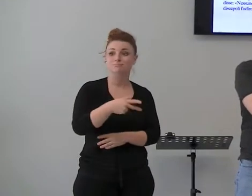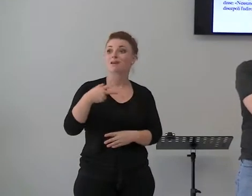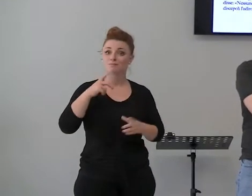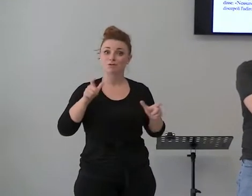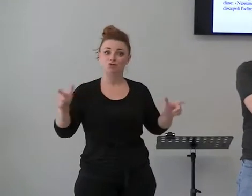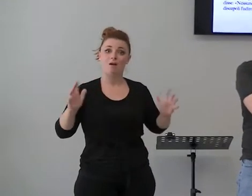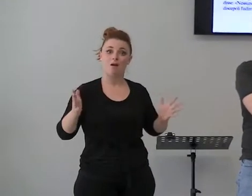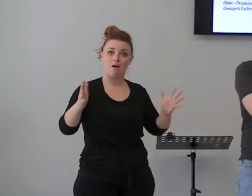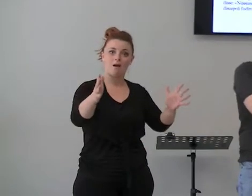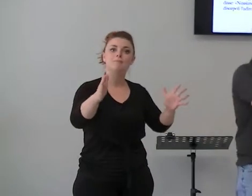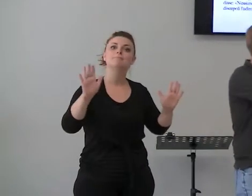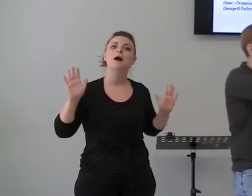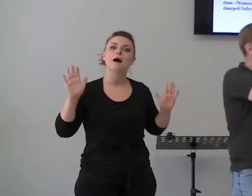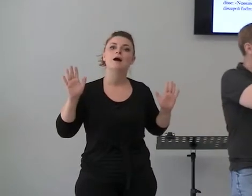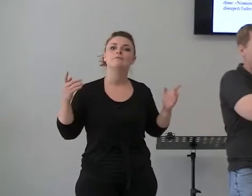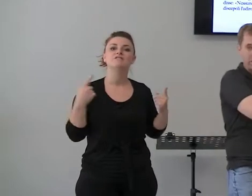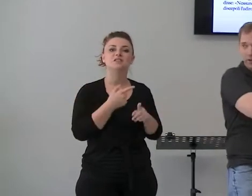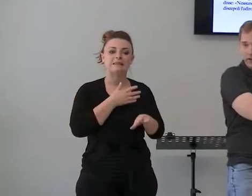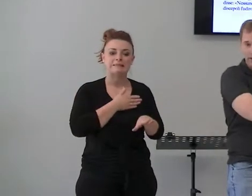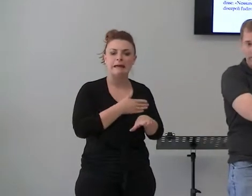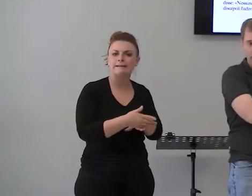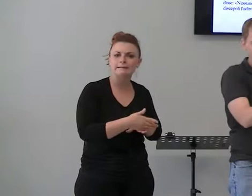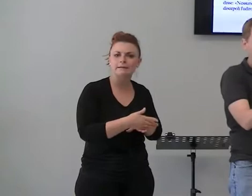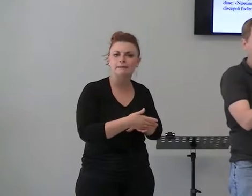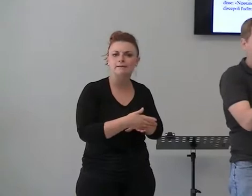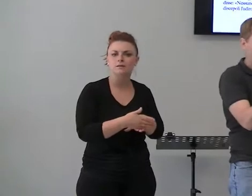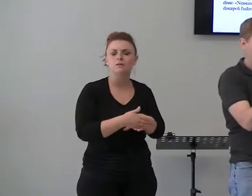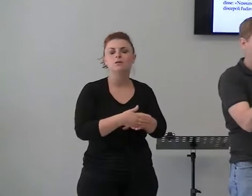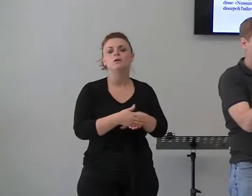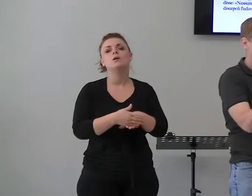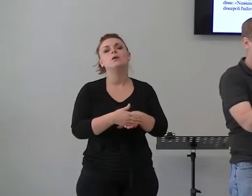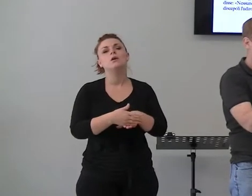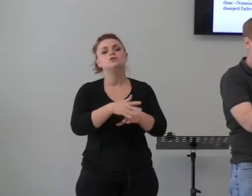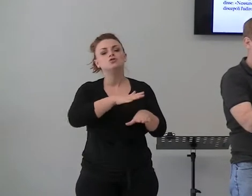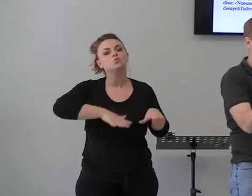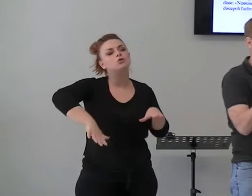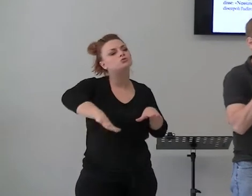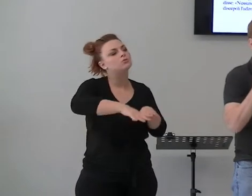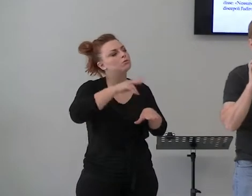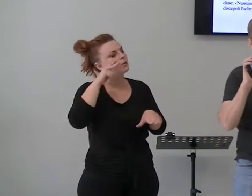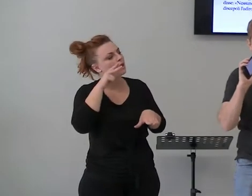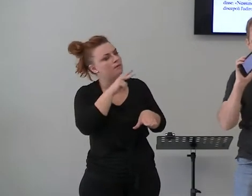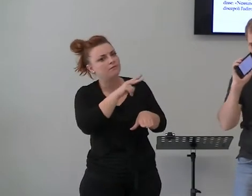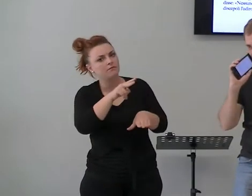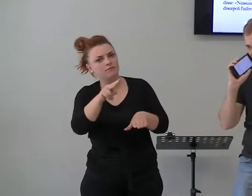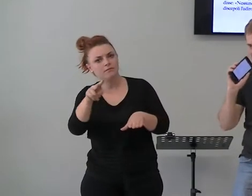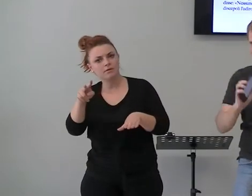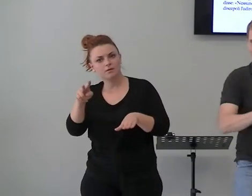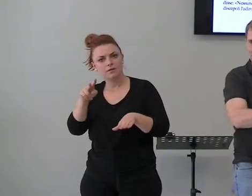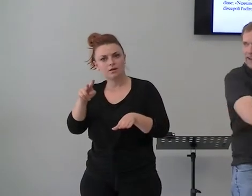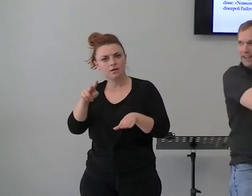però è tardi. Vede un po' la situazione. Avete capito il contesto? Il contesto è